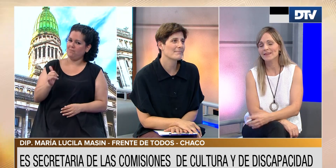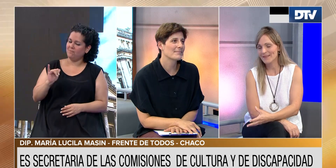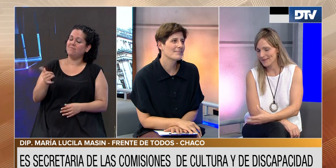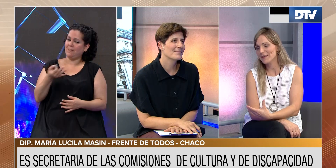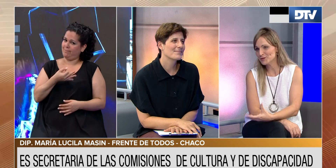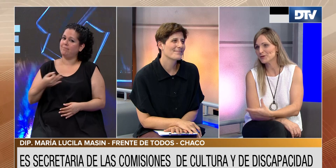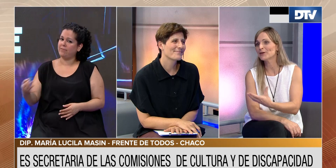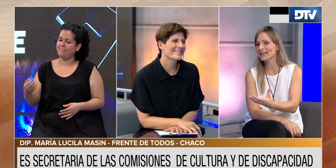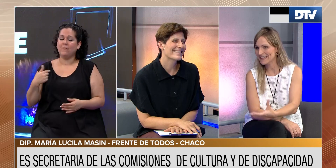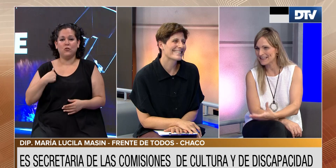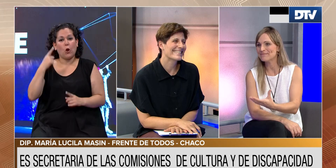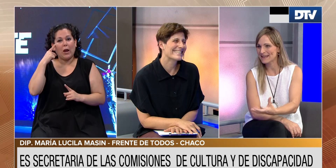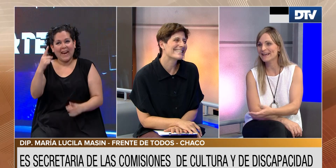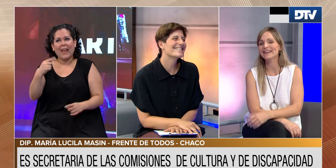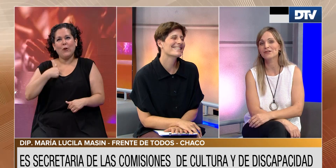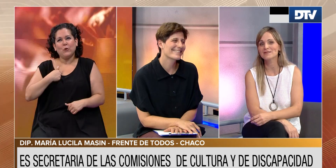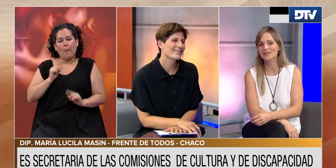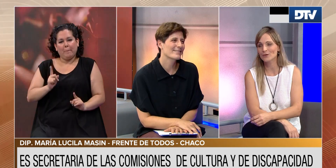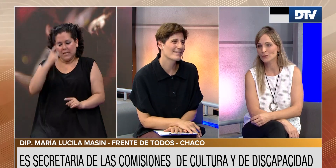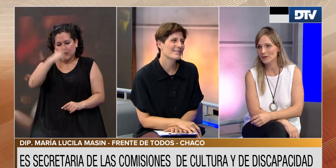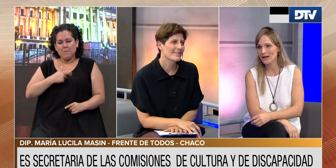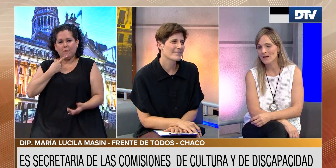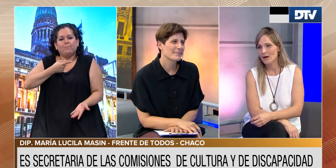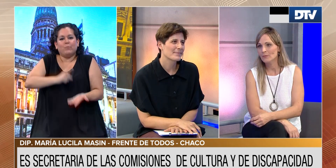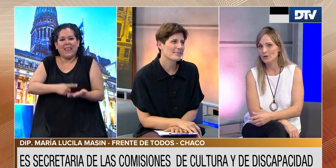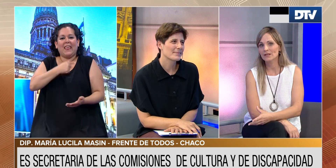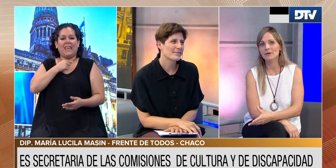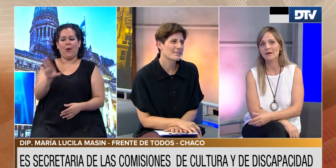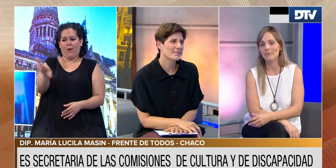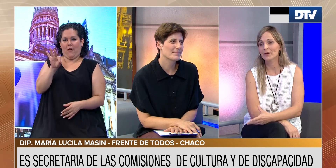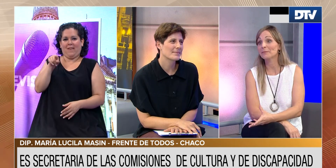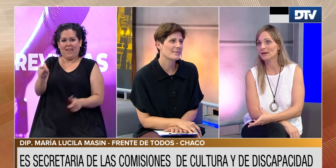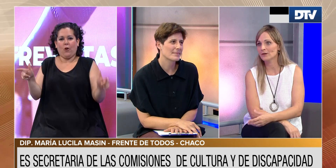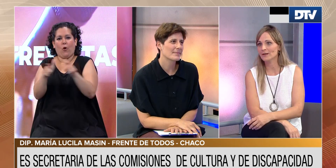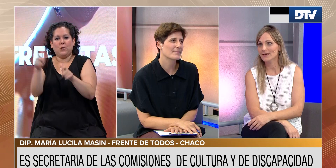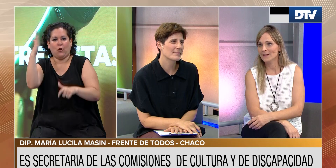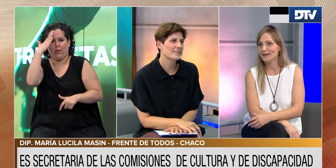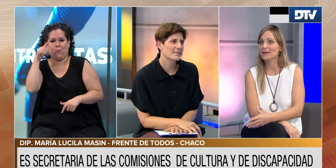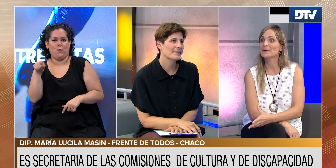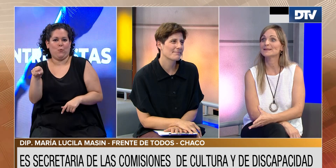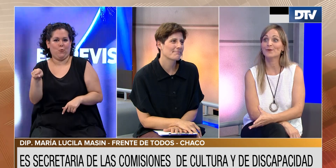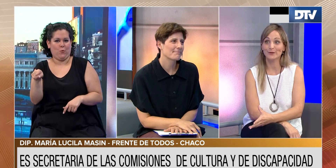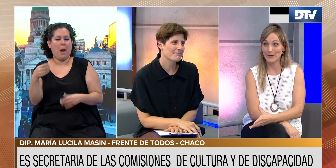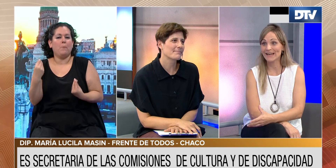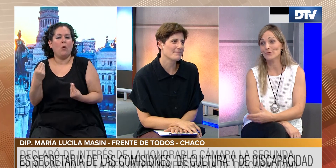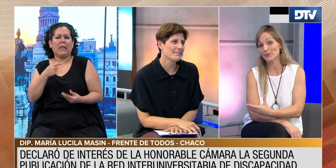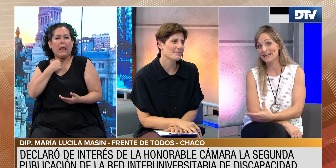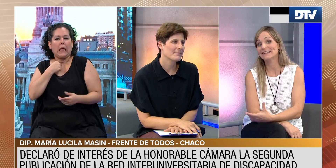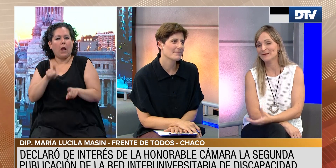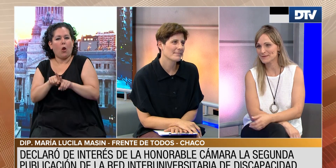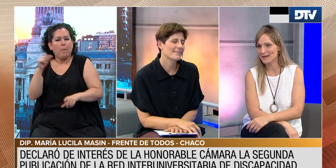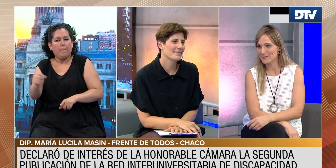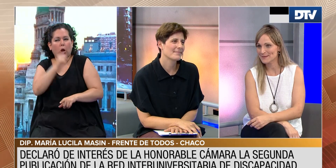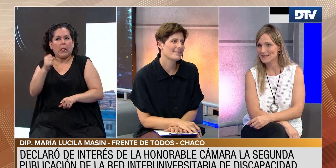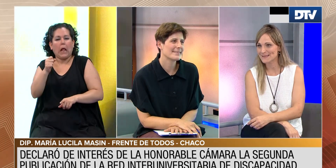que, y de hecho, digo, elegí también la Comisión de Cultura un poco también para poner en valor la diversidad cultural